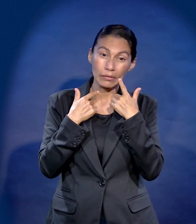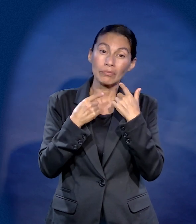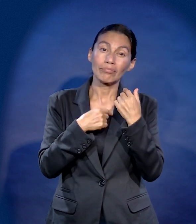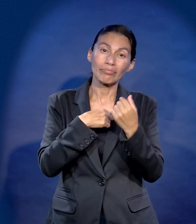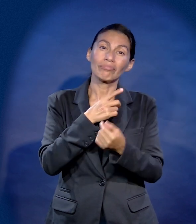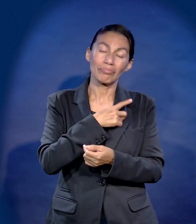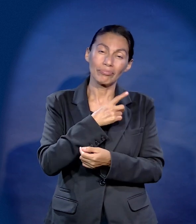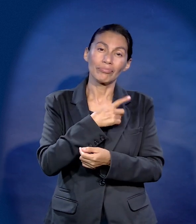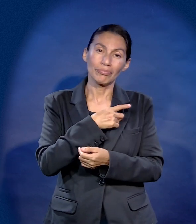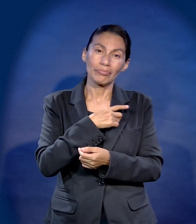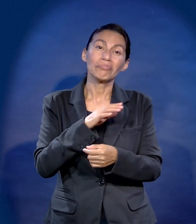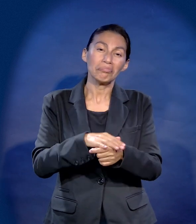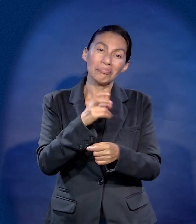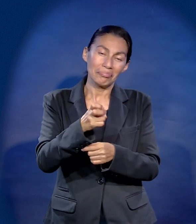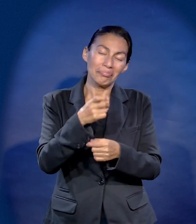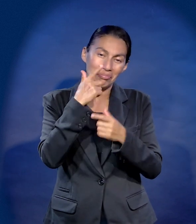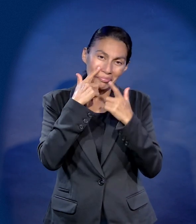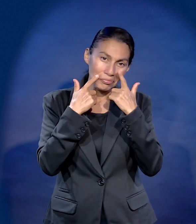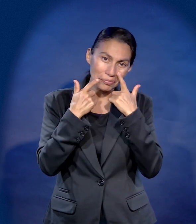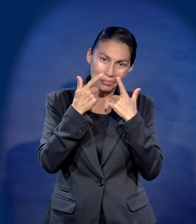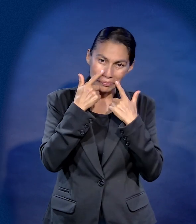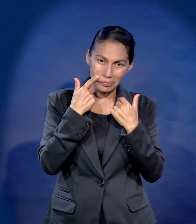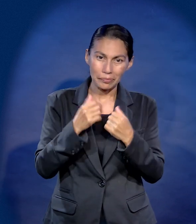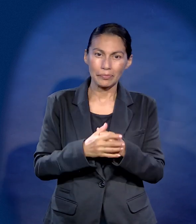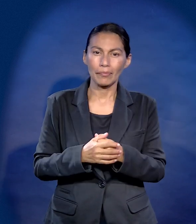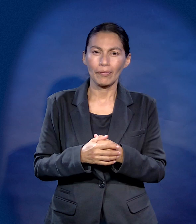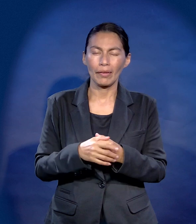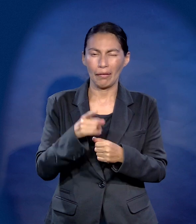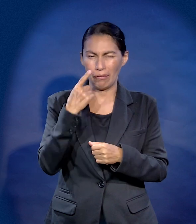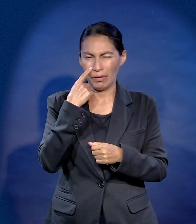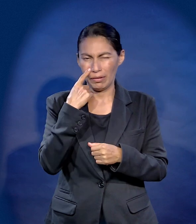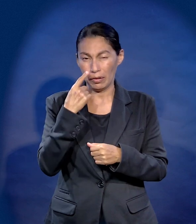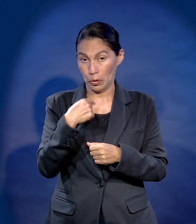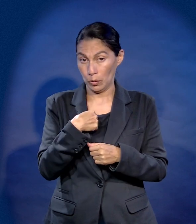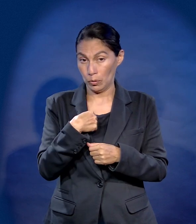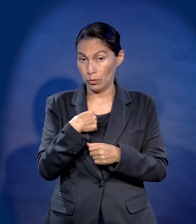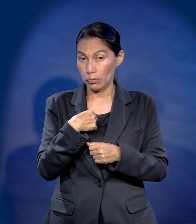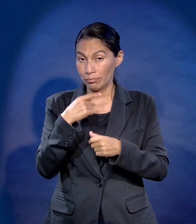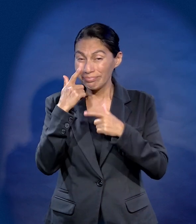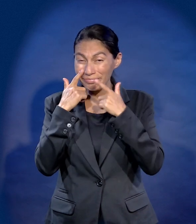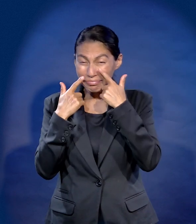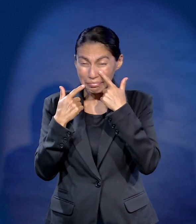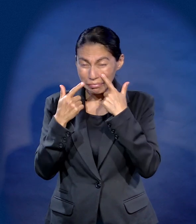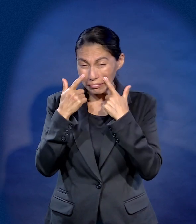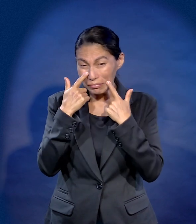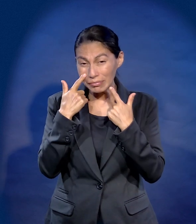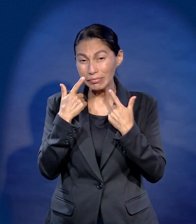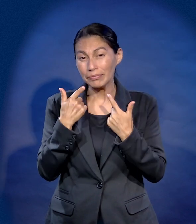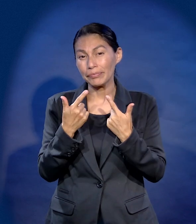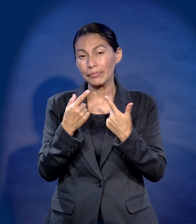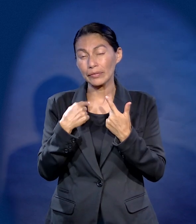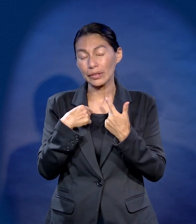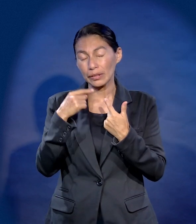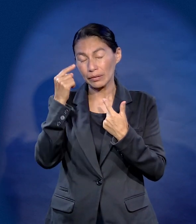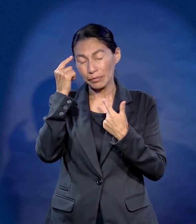llorar. Estaba solo, por eso lo hice. Pero les voy a decir por qué me puse a